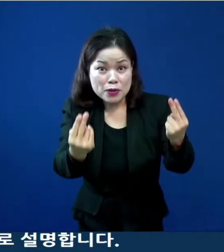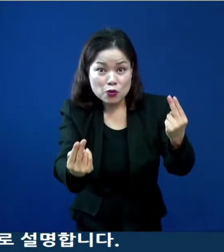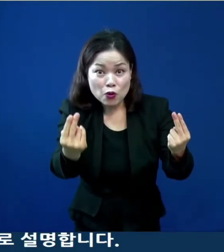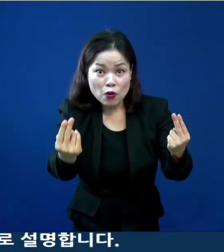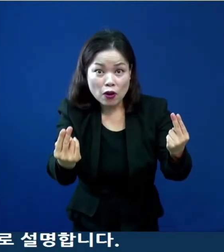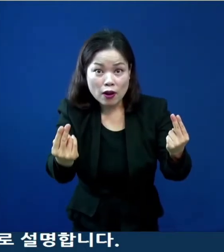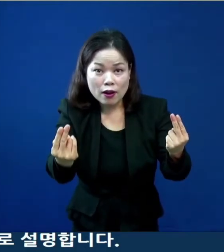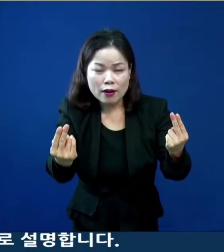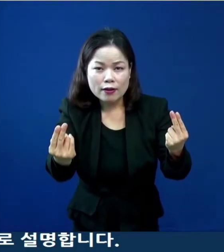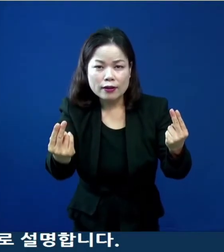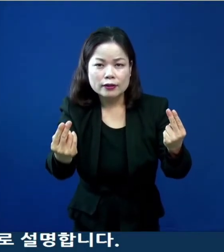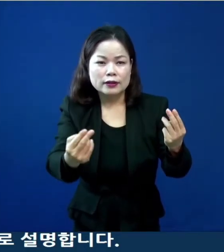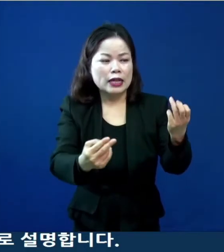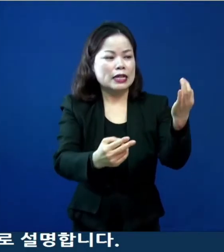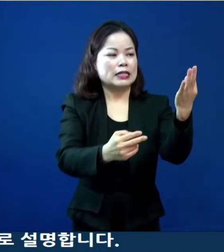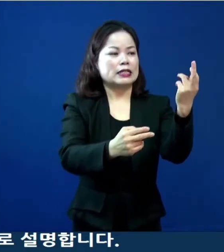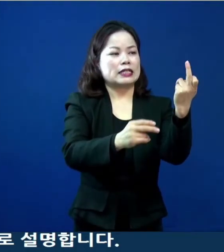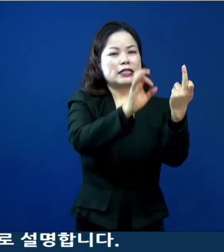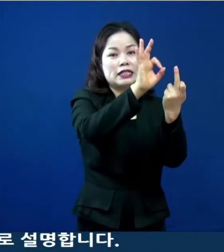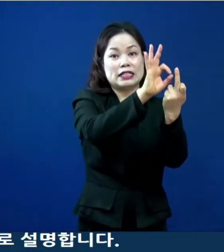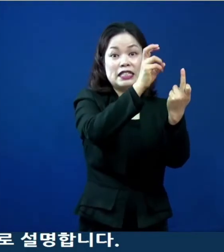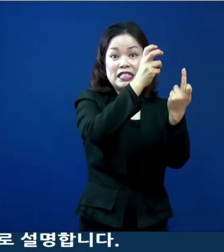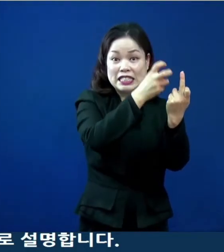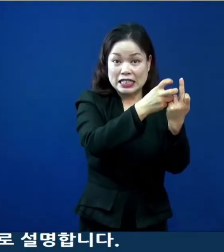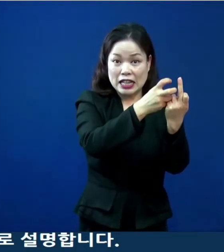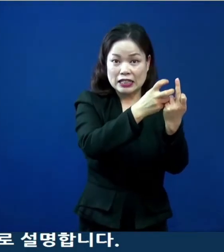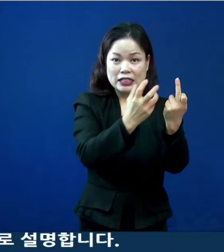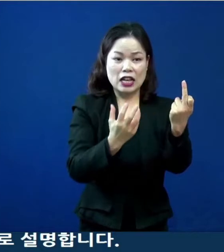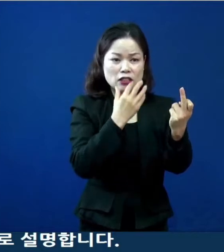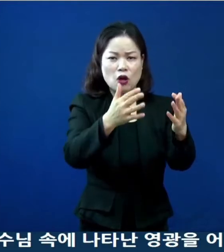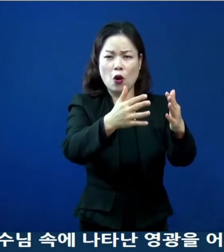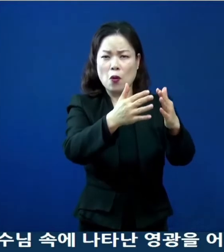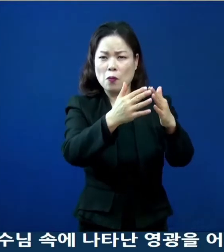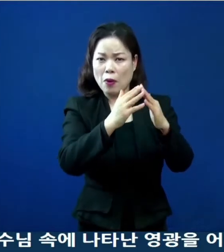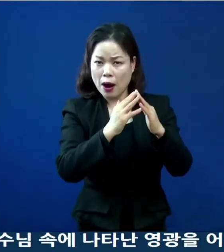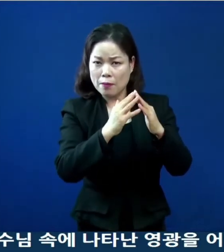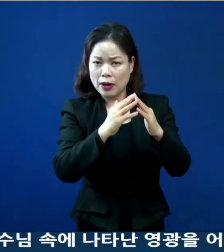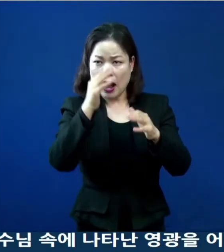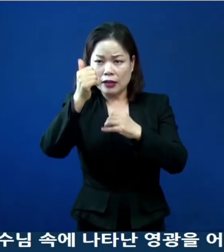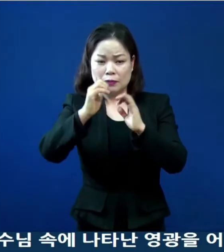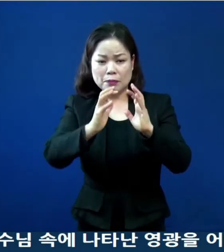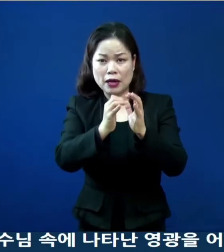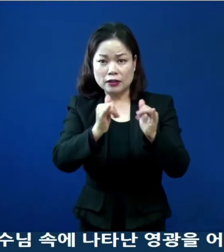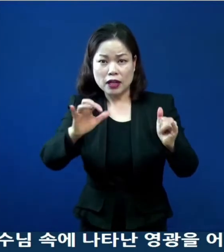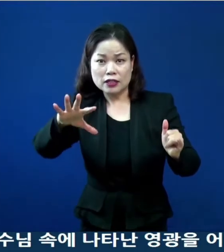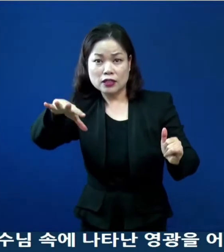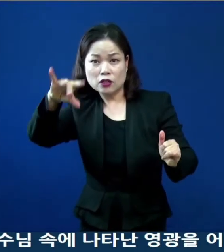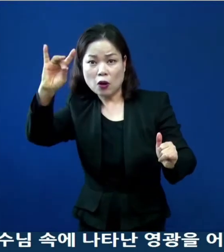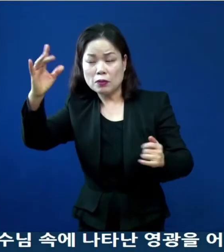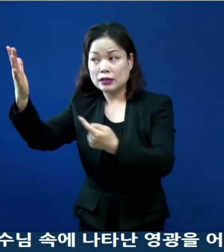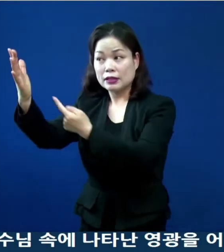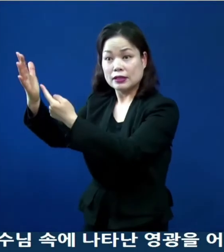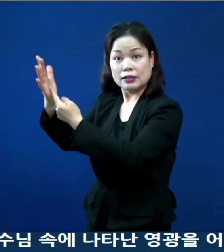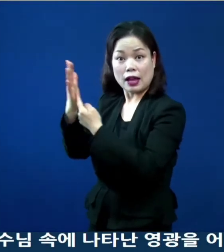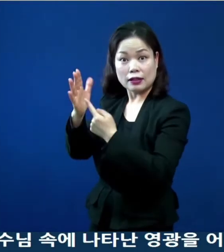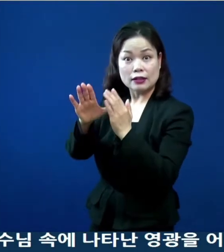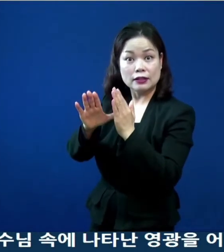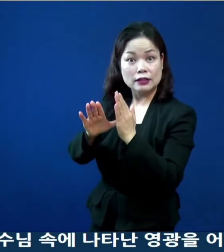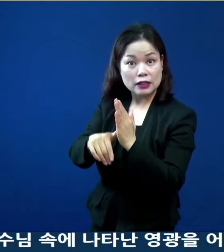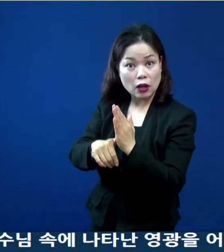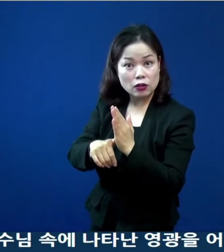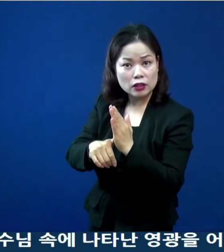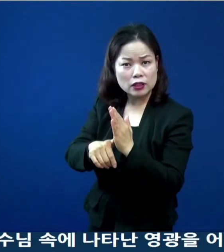대상이 시내산에서 성막을 펼치시고 하나님 백성 앞에 하나님이 처음 그 모습을 드러내셨을 때